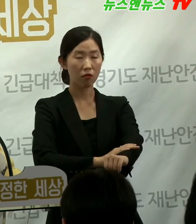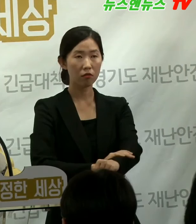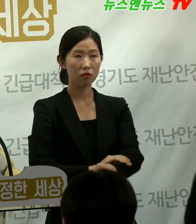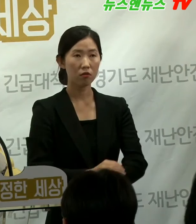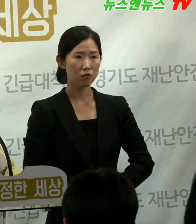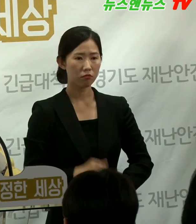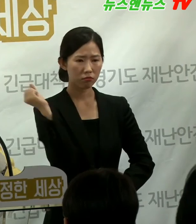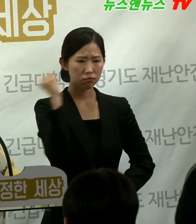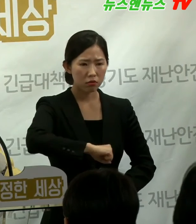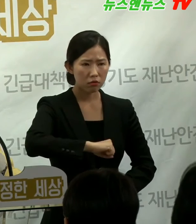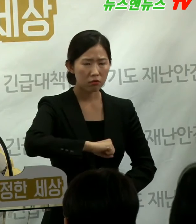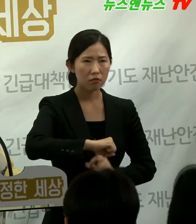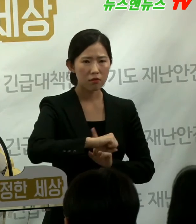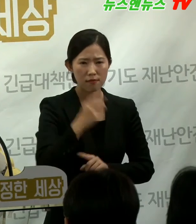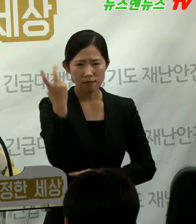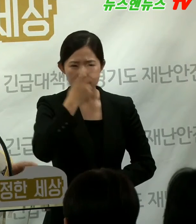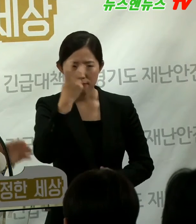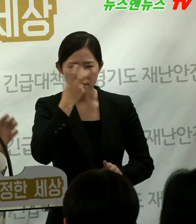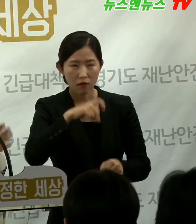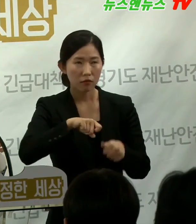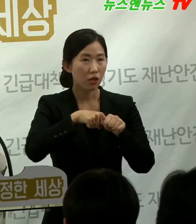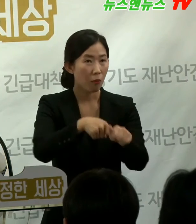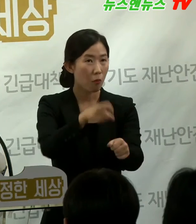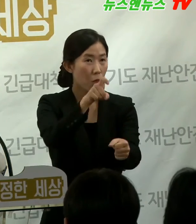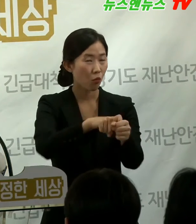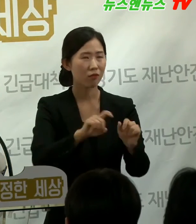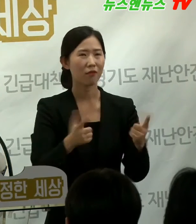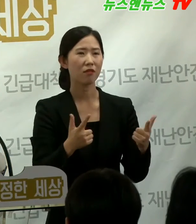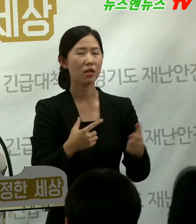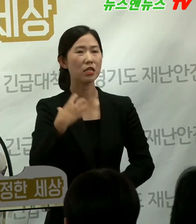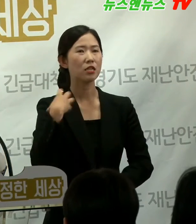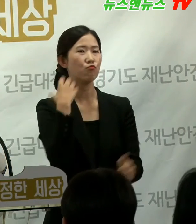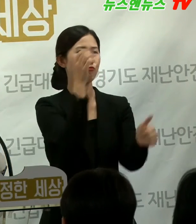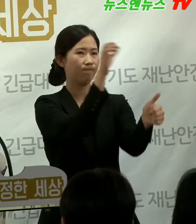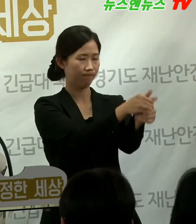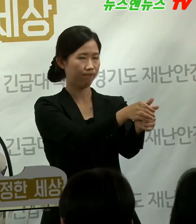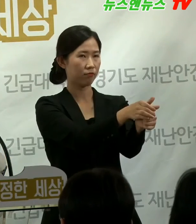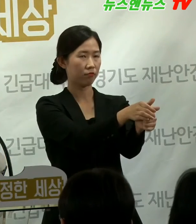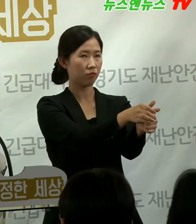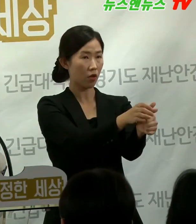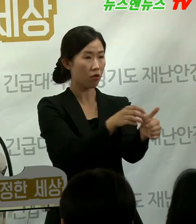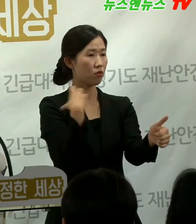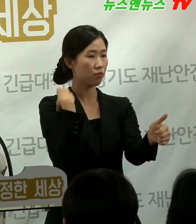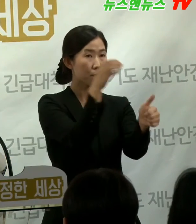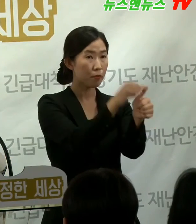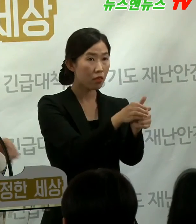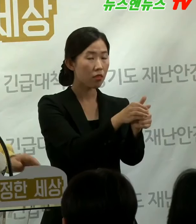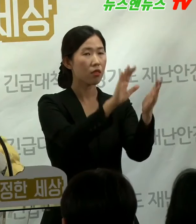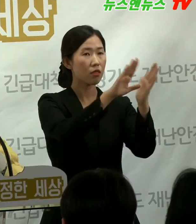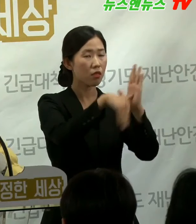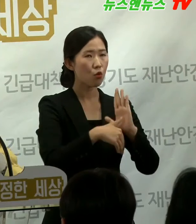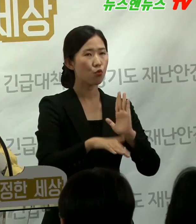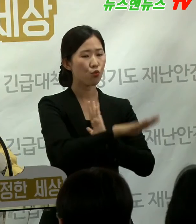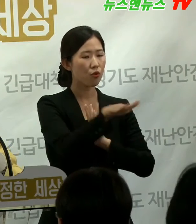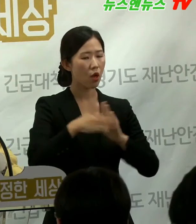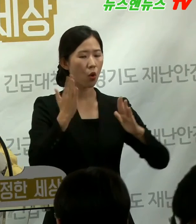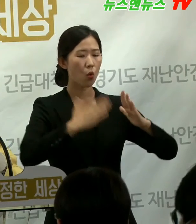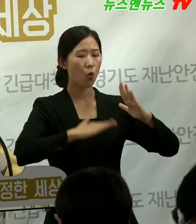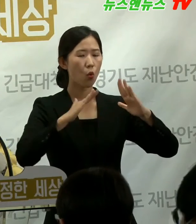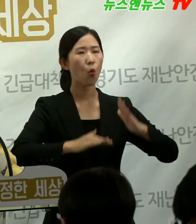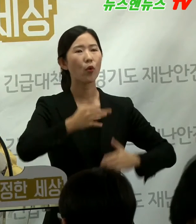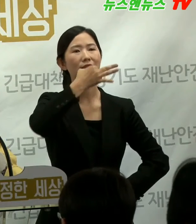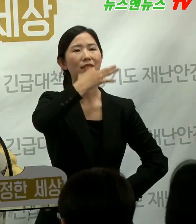전수를 찾아내서 처벌하는 게 목표가 아니고 의무를 부과해서 그 의무 수행을 통해서 우리가 얻고자 하는 공익적 목표를 달성하는